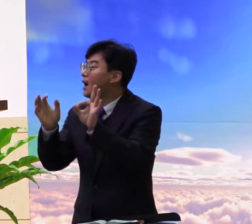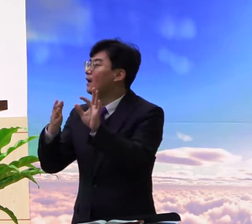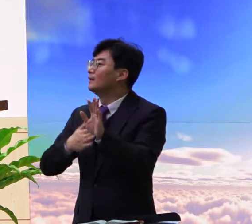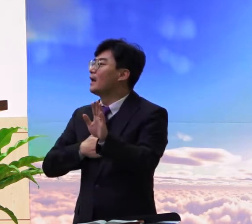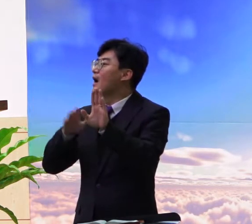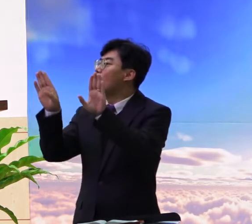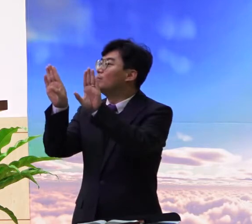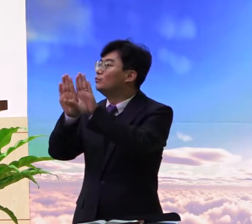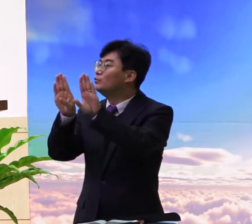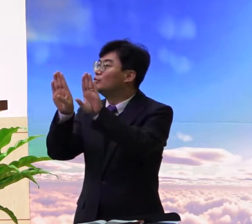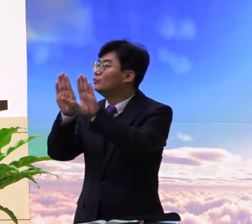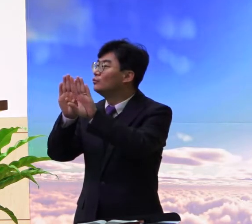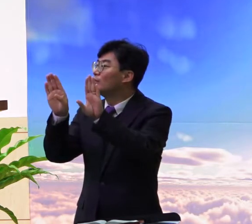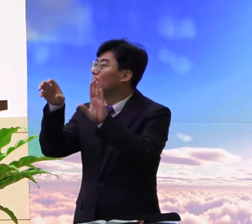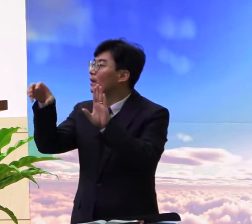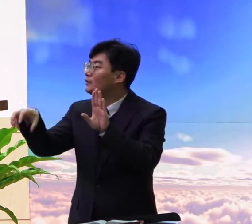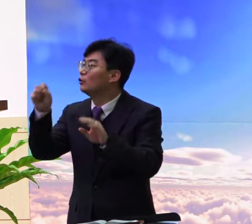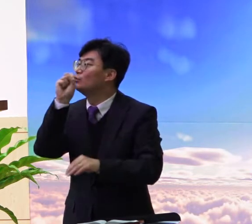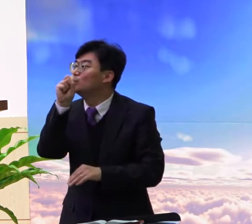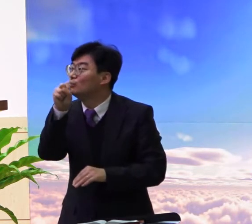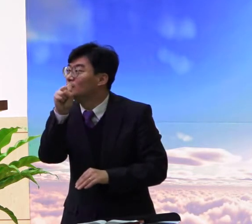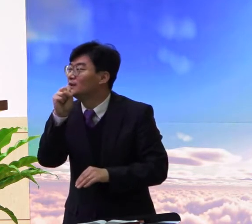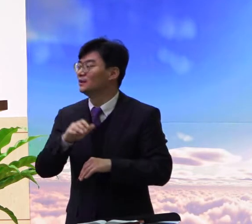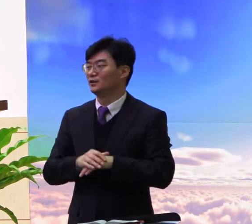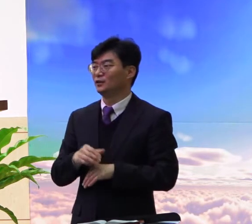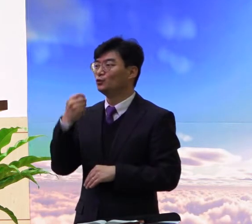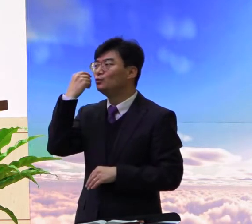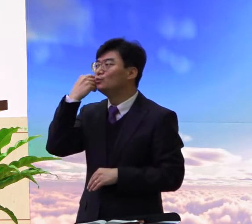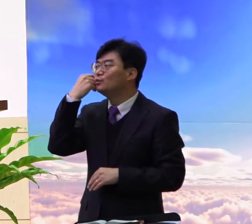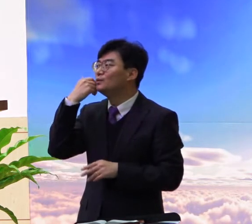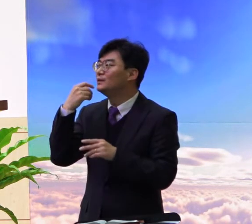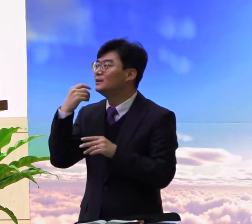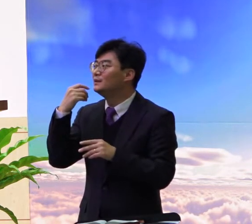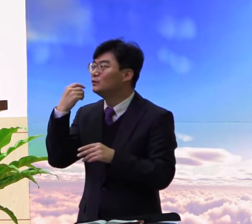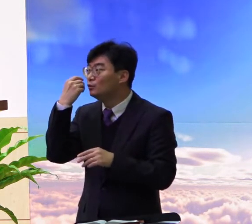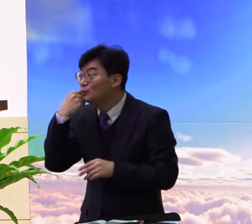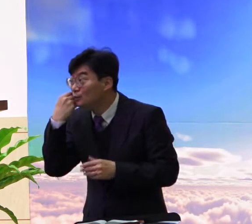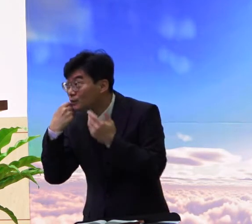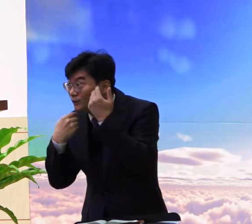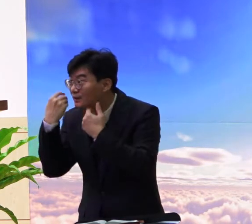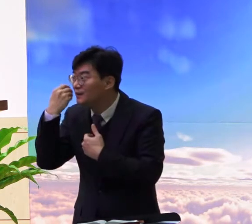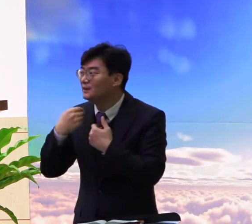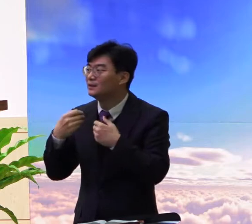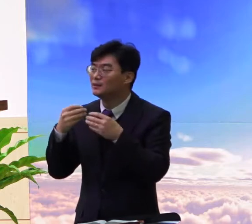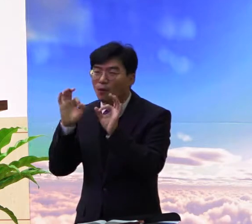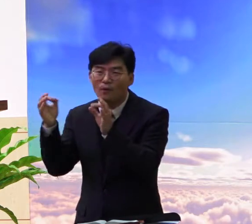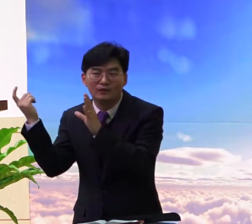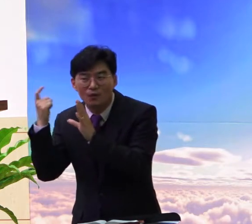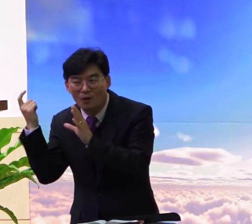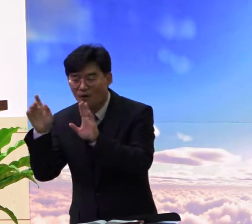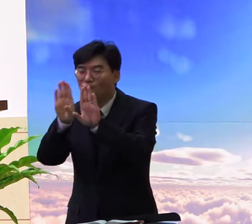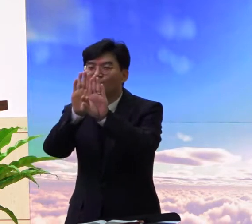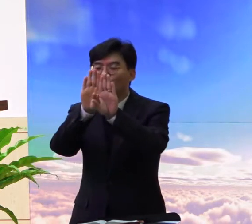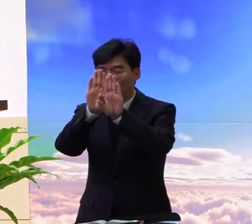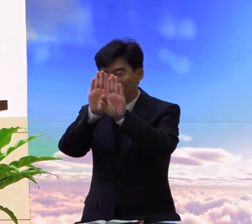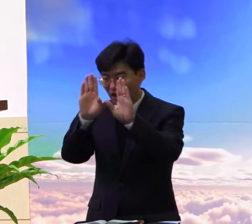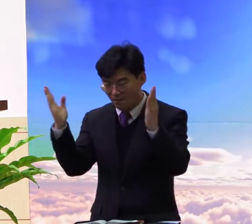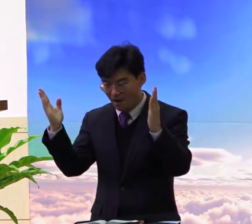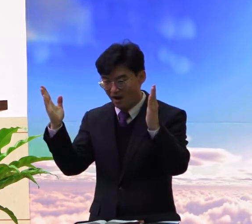내가 문 밖에 서서 두드리노니 누구든지 내 음성을 듣고 문을 열면 내가